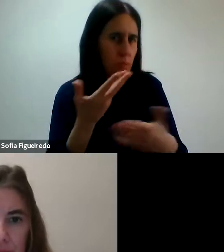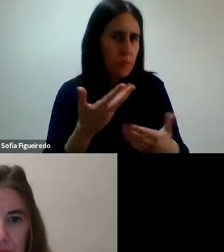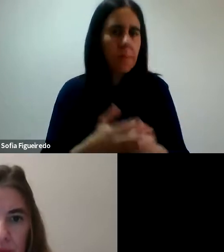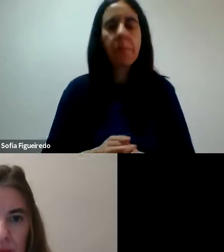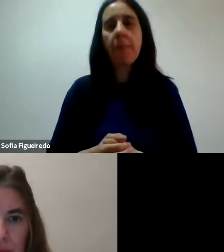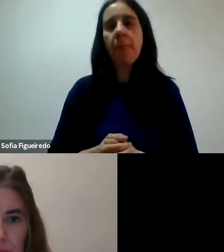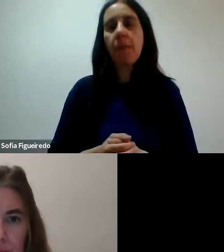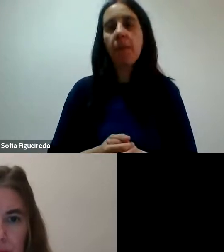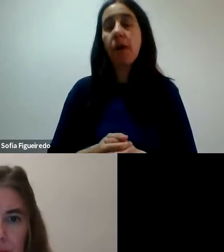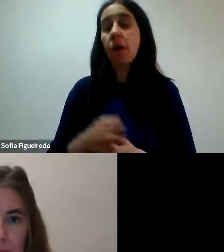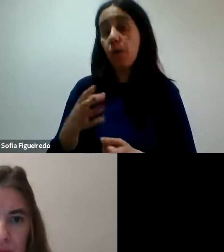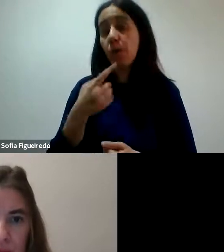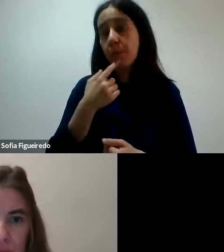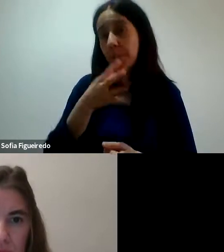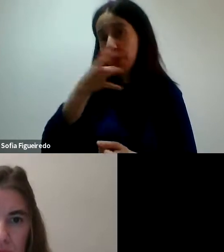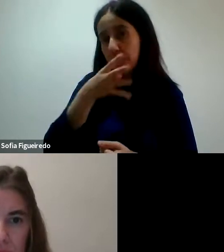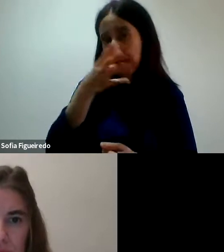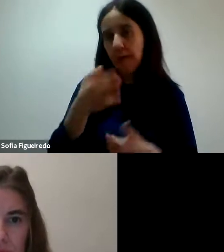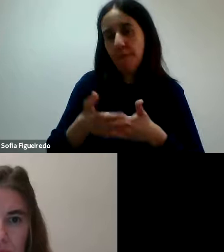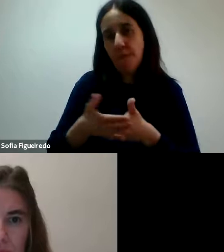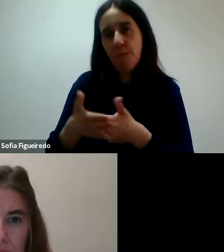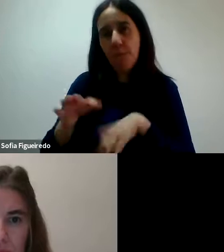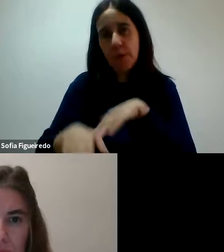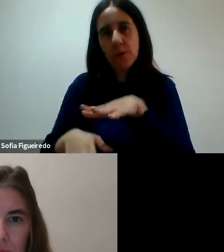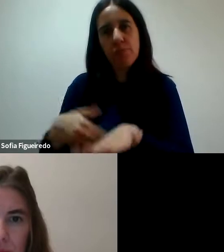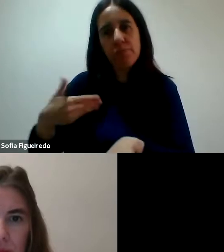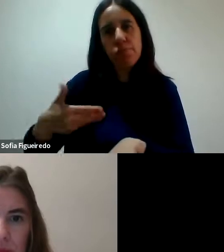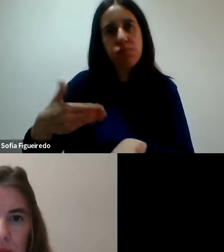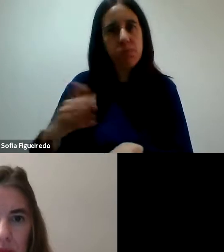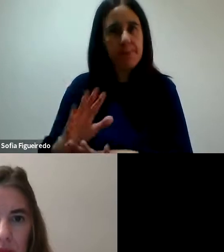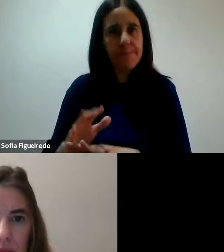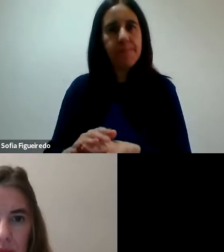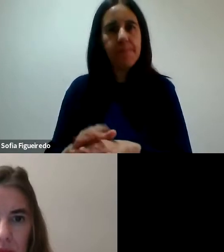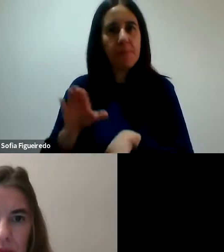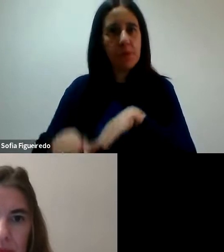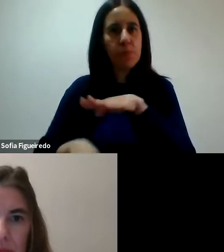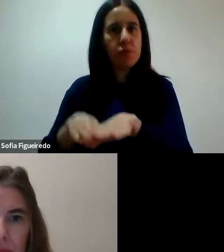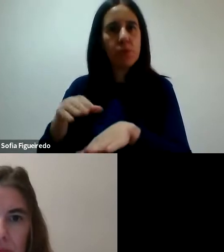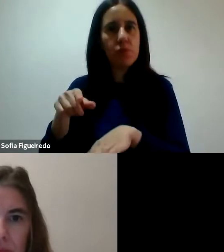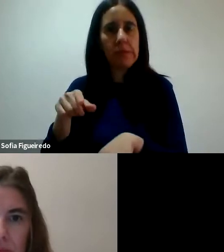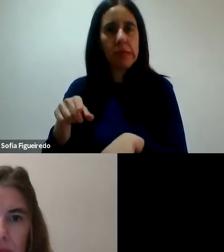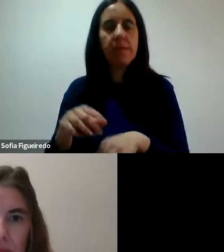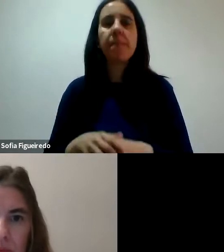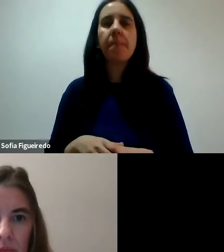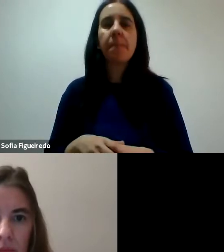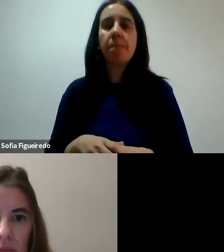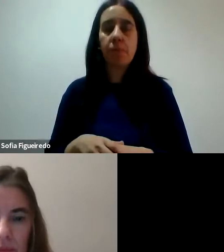Portanto, foram vários passos, e estão a ser vários passos, a ser dados vários passos nesse sentido. Portanto,